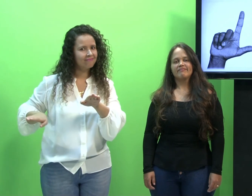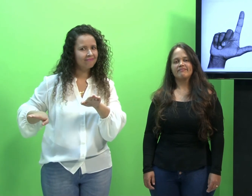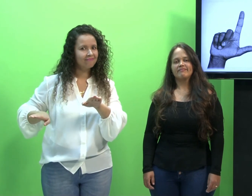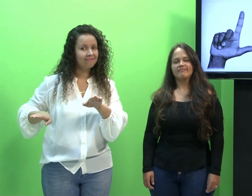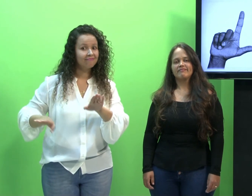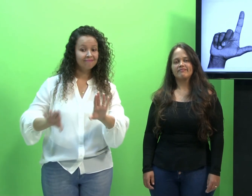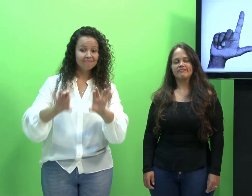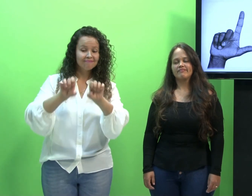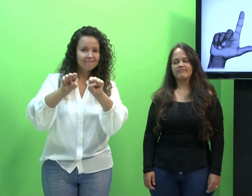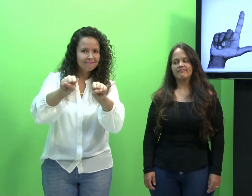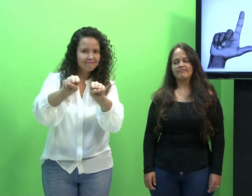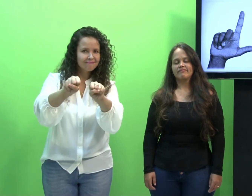segurar,